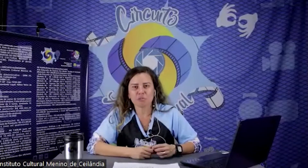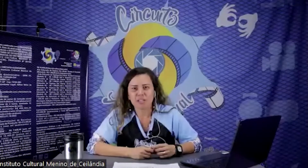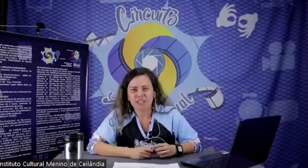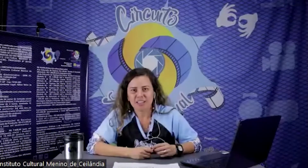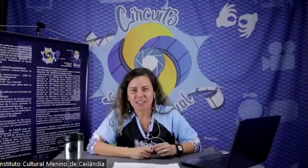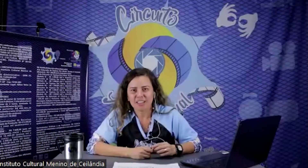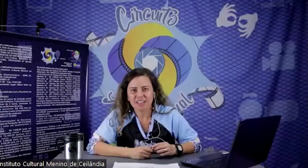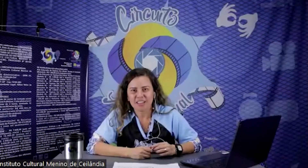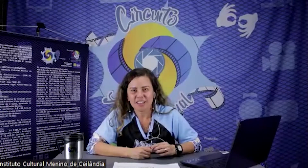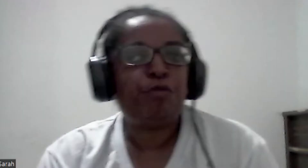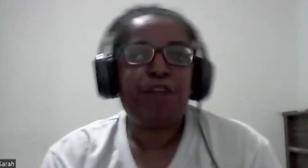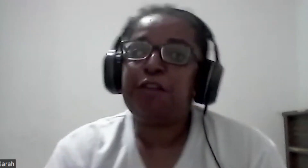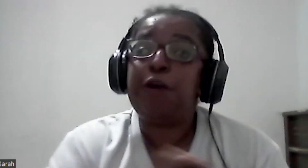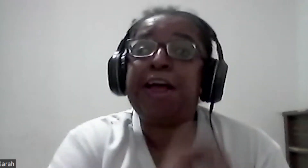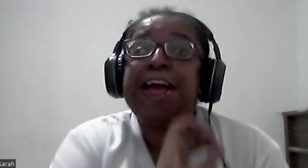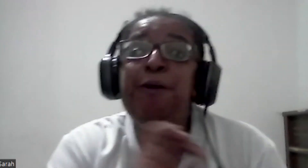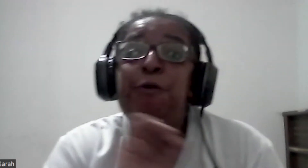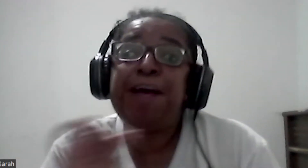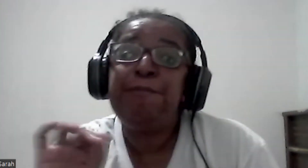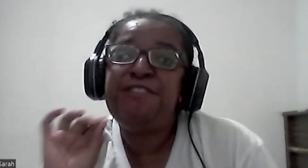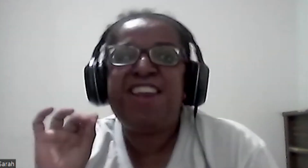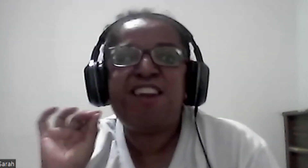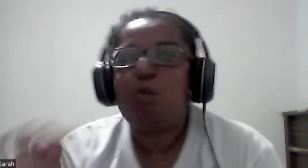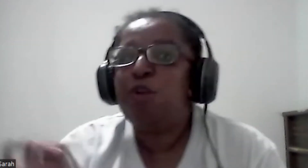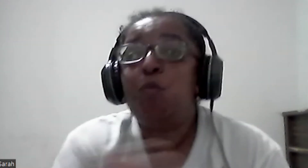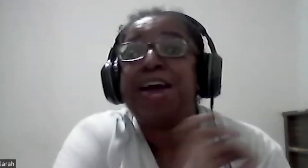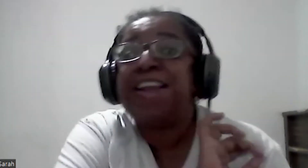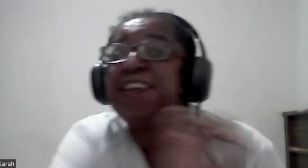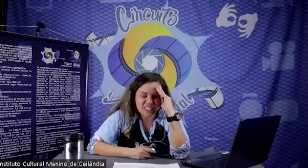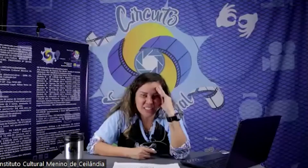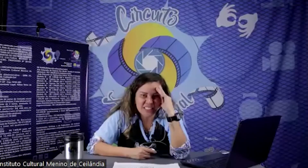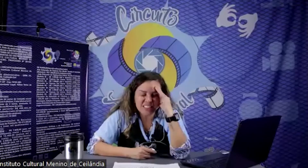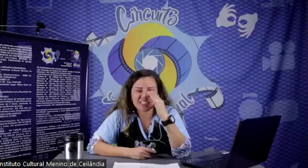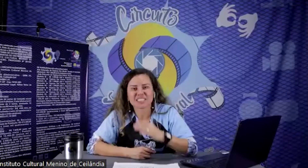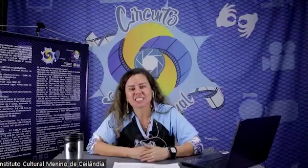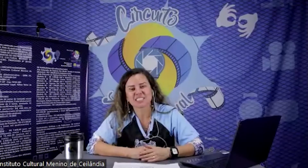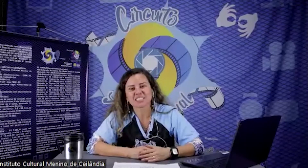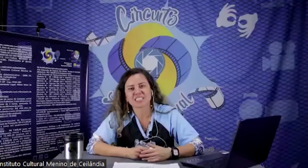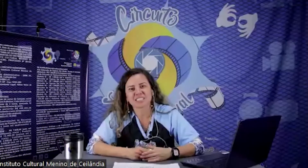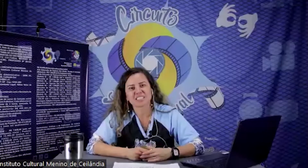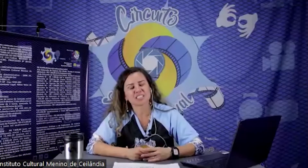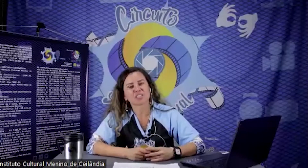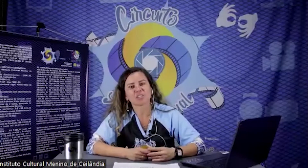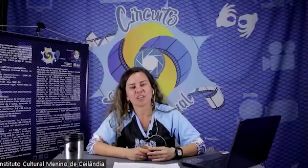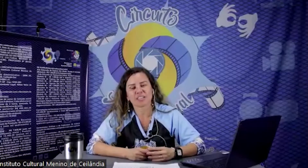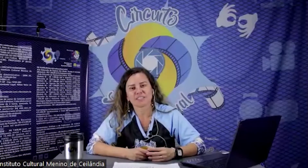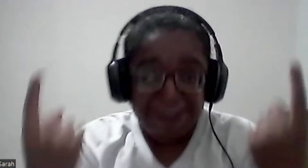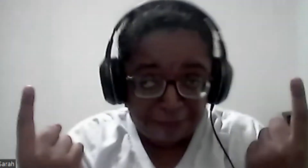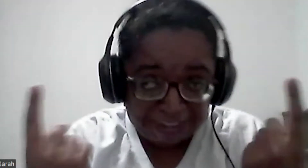bilíngue? Não, estudei escola regular minha vida toda. Nunca tive Nossa intérprete. Nunca. A minha Senhora. primeira experiência